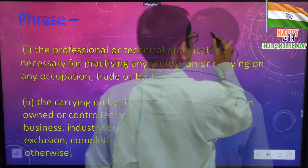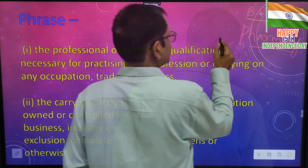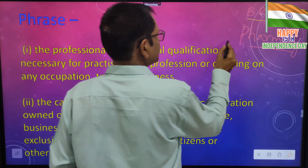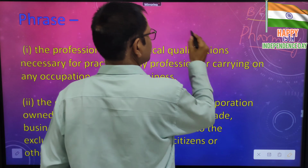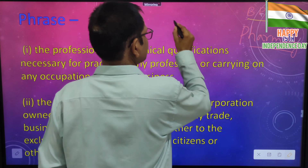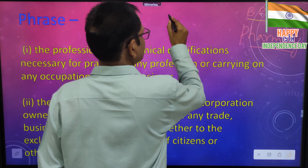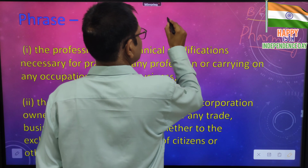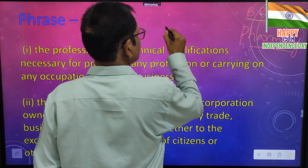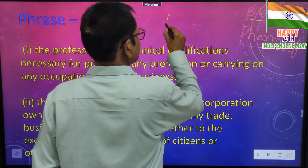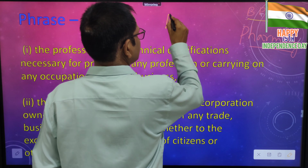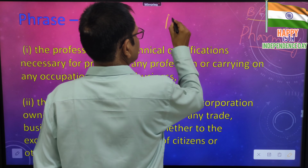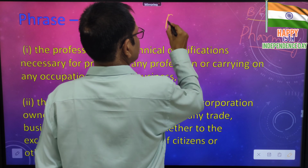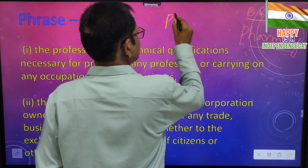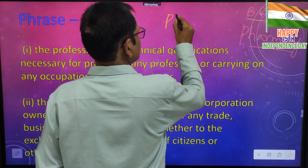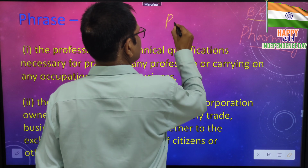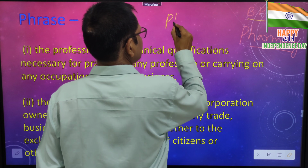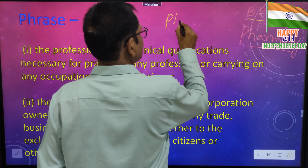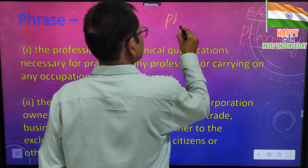आपको B फार्मा